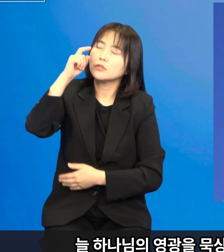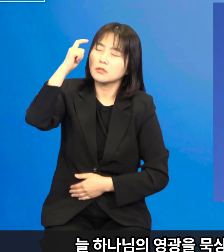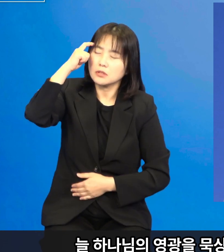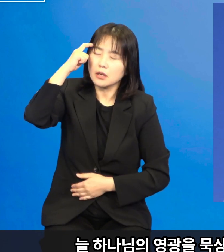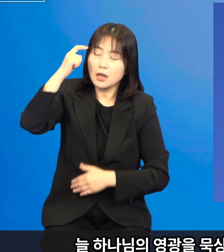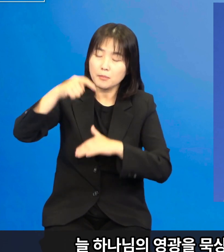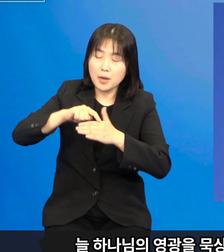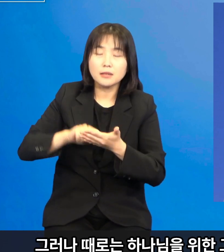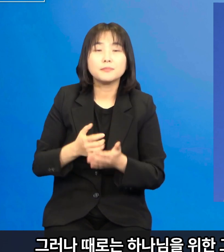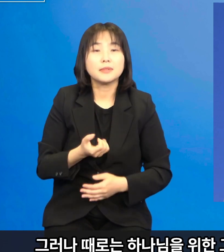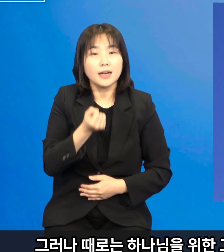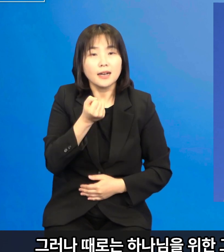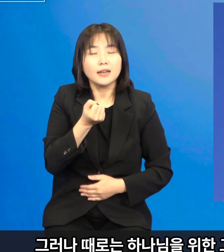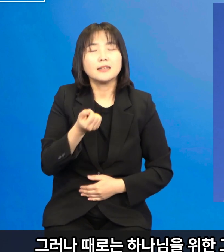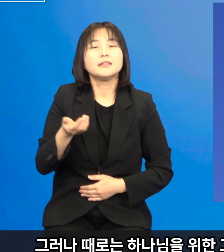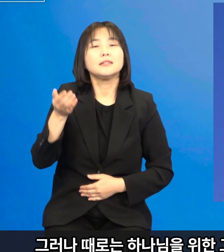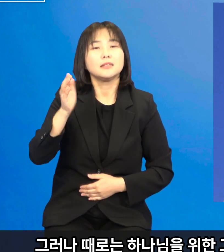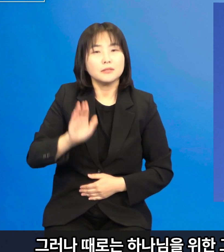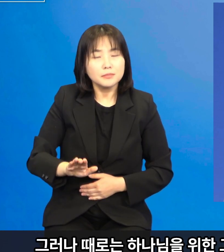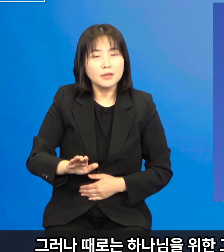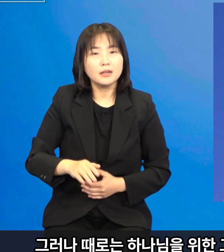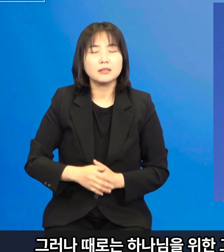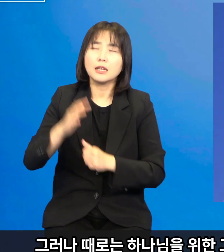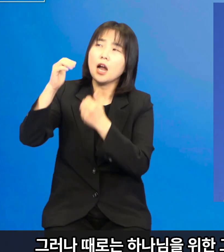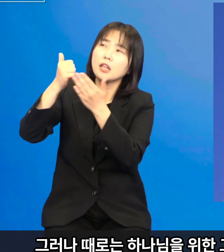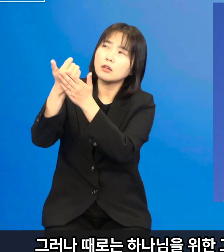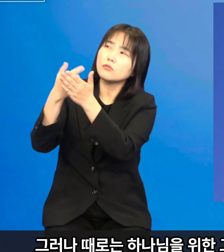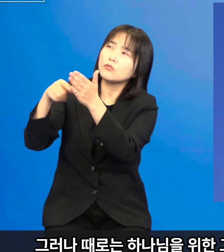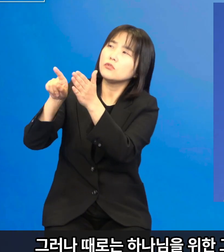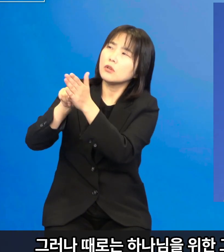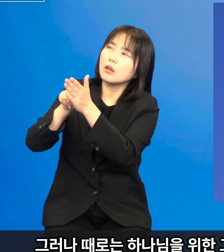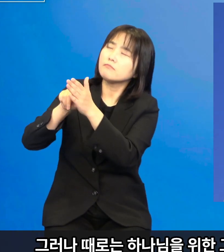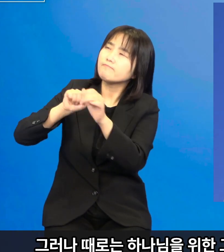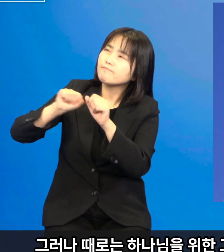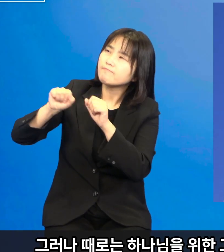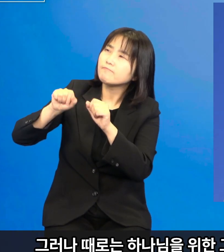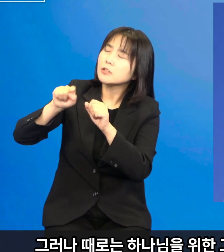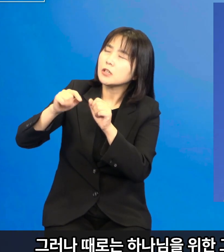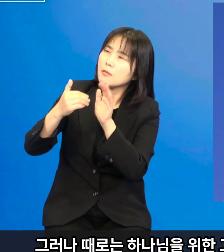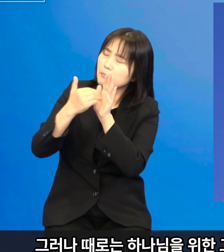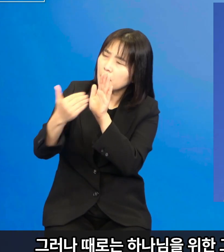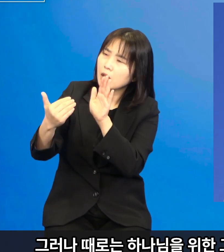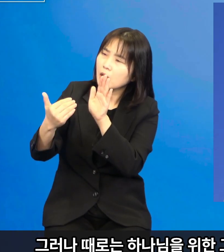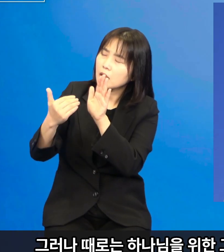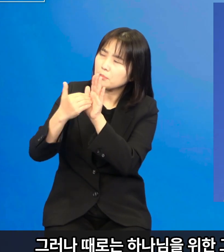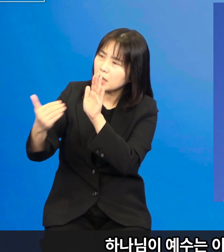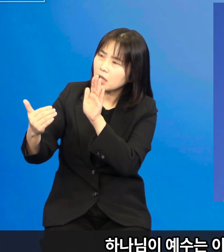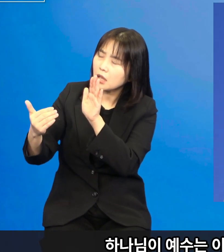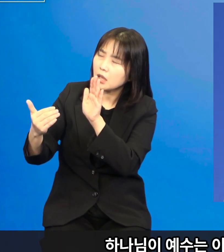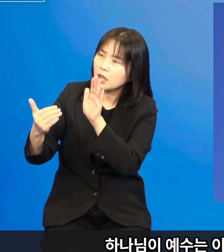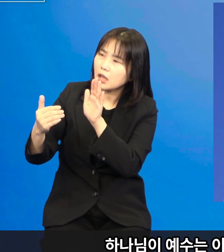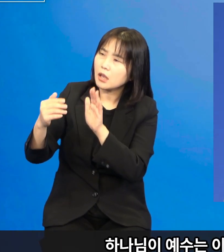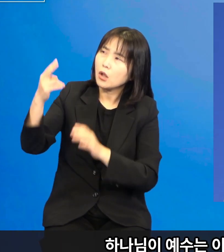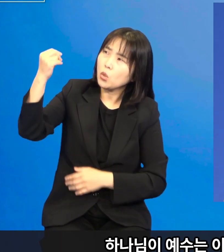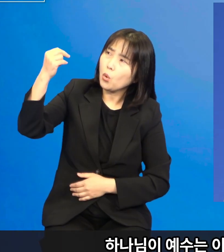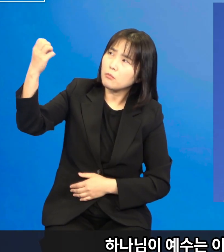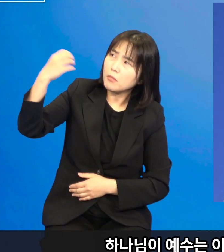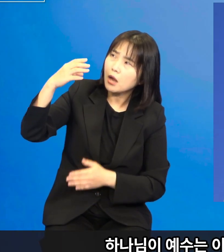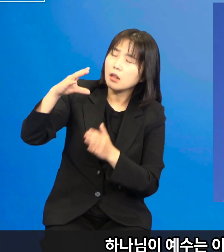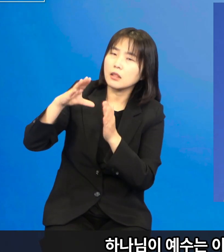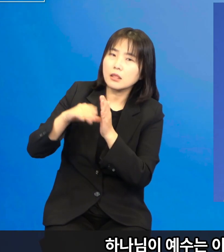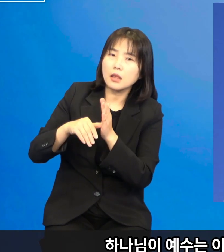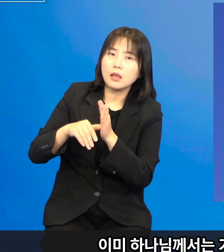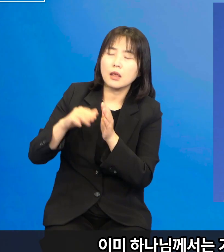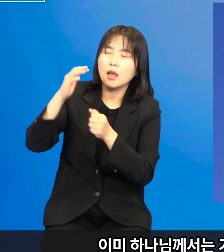마음을 품으시되, 그러나 때로는 하나님을 위한 그것이 막히고 녹아될 때에도 하나님이 예수님 이미 우리